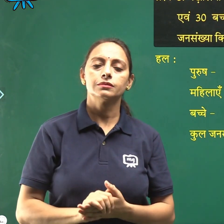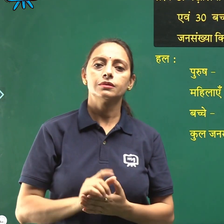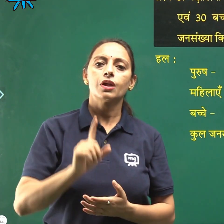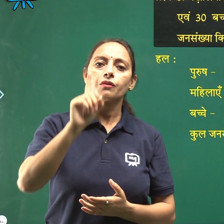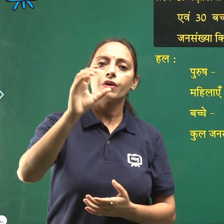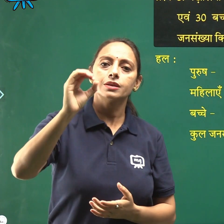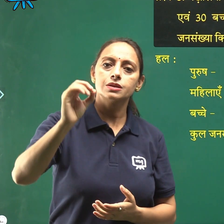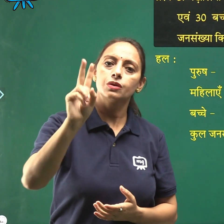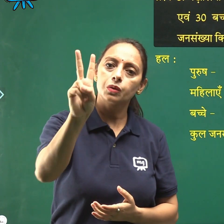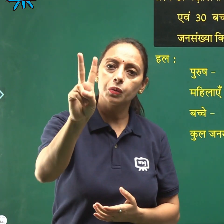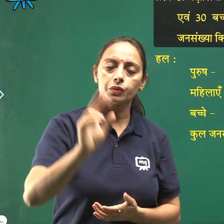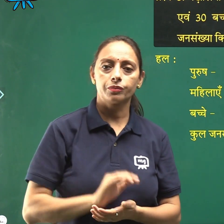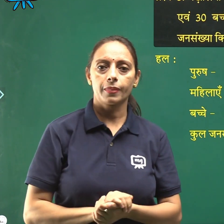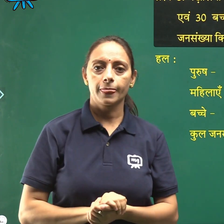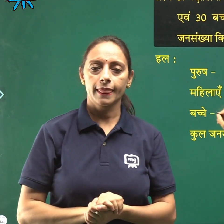102,